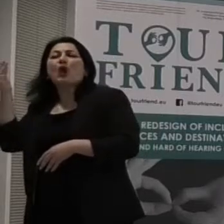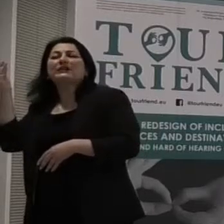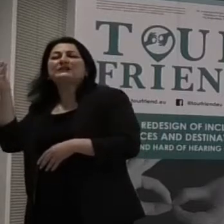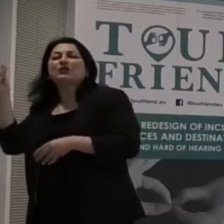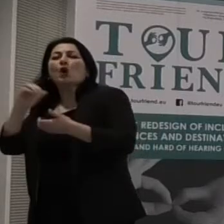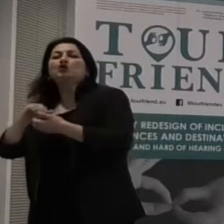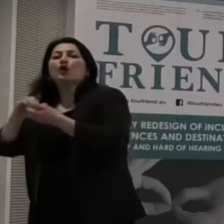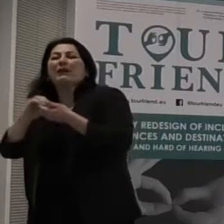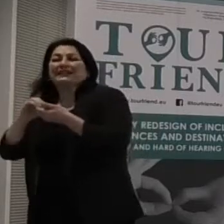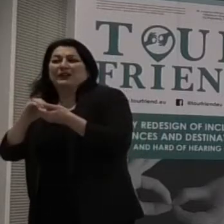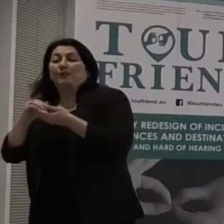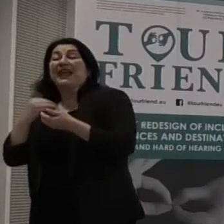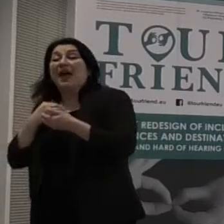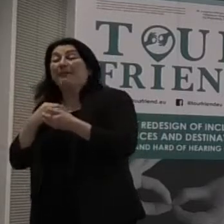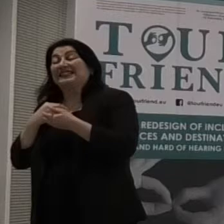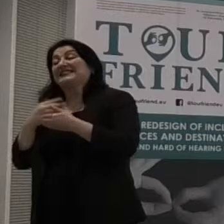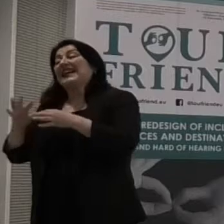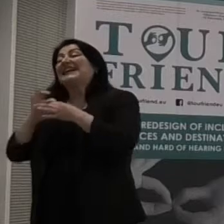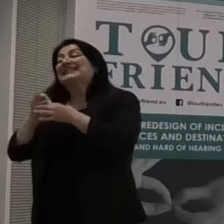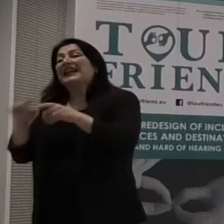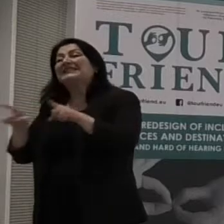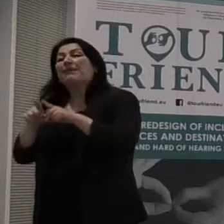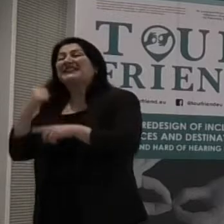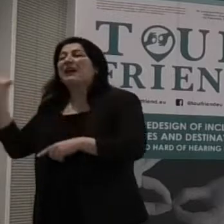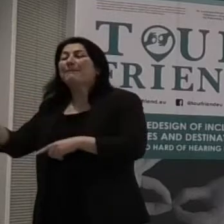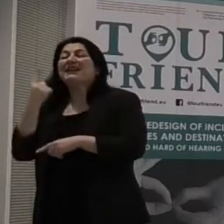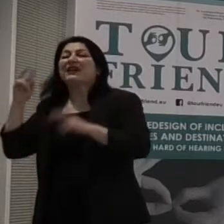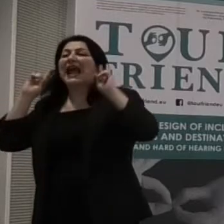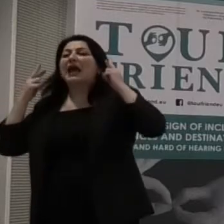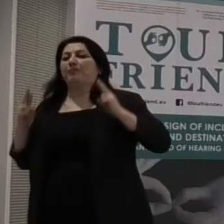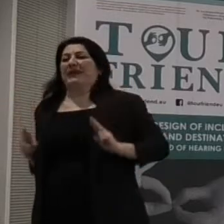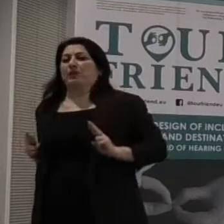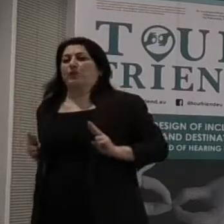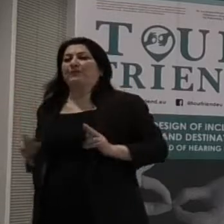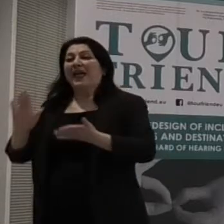την περιφέρεια Υπήρου, διερμηνείς πήγαμε